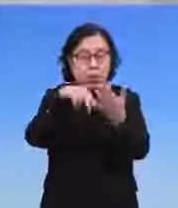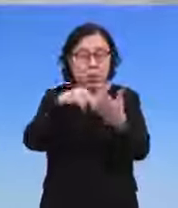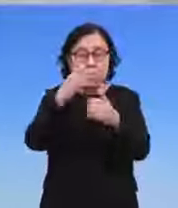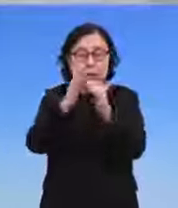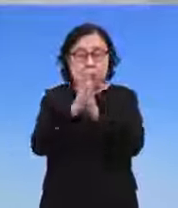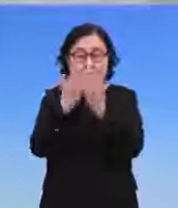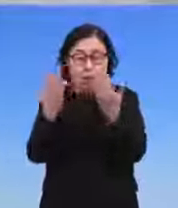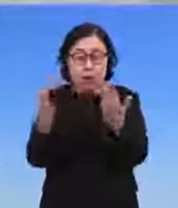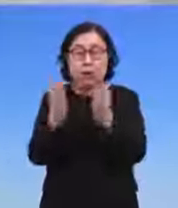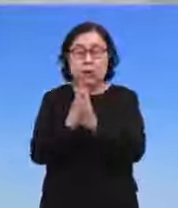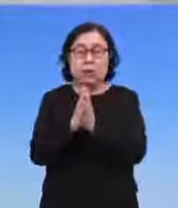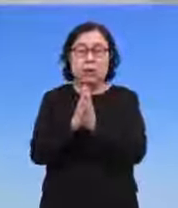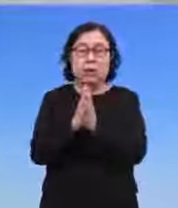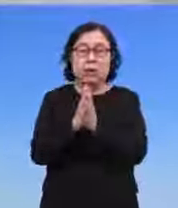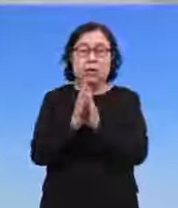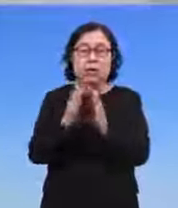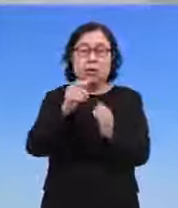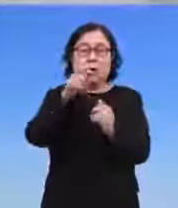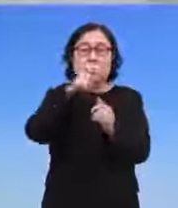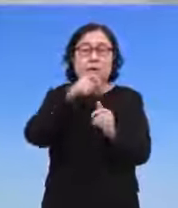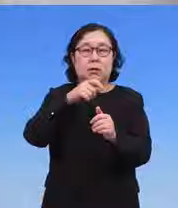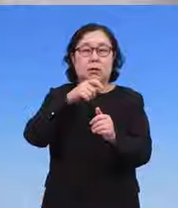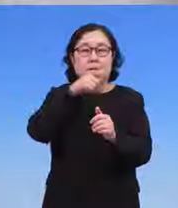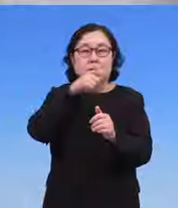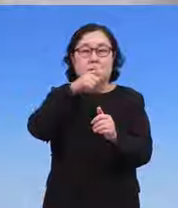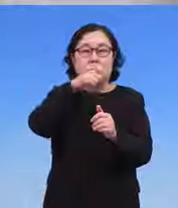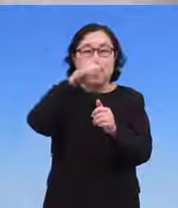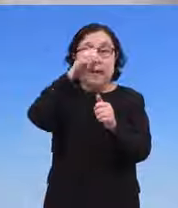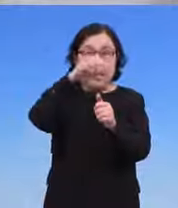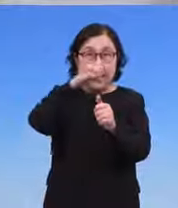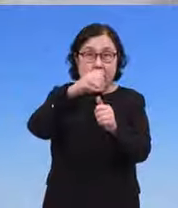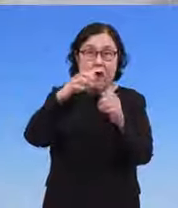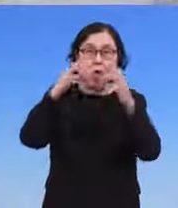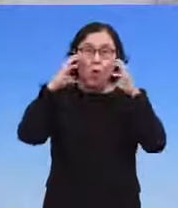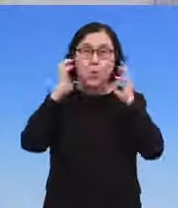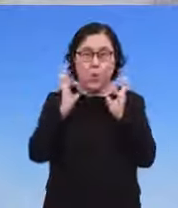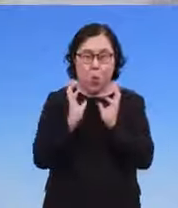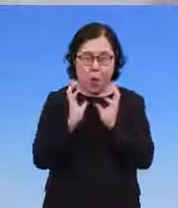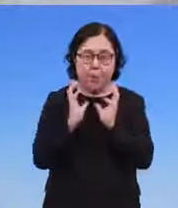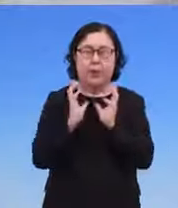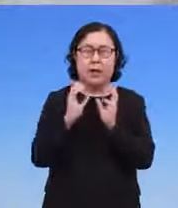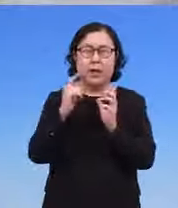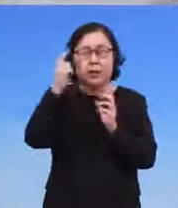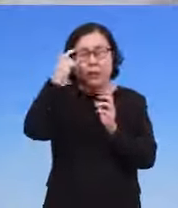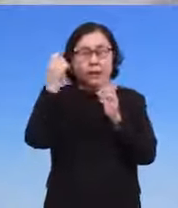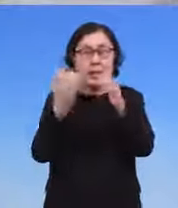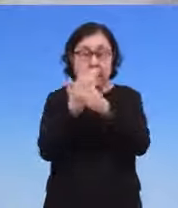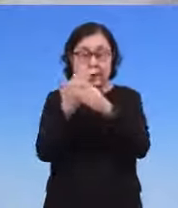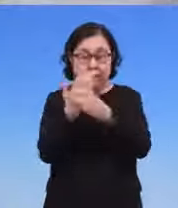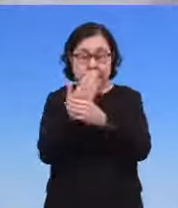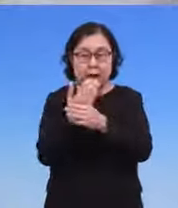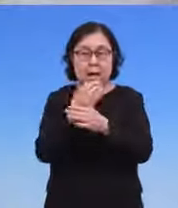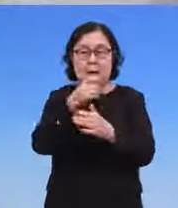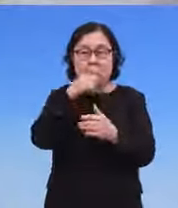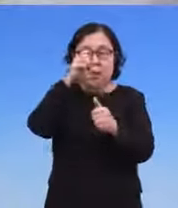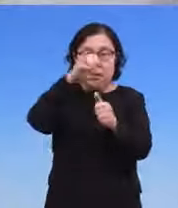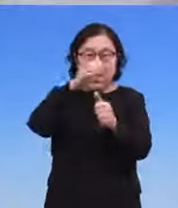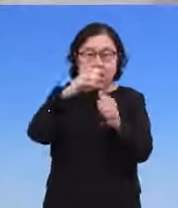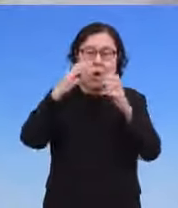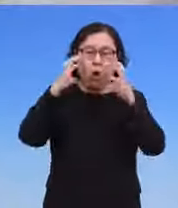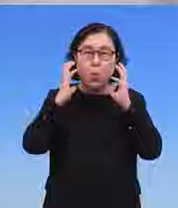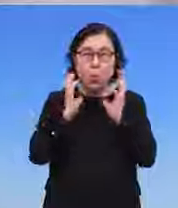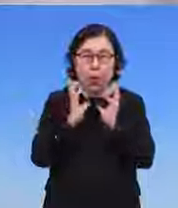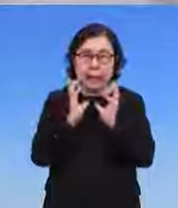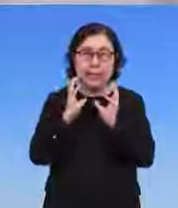자꾸 오늘 본문의 주인공 세례 요한이 계속 떠오르는 겁니다. 왜냐하니까 이 세례 요한이 가졌던